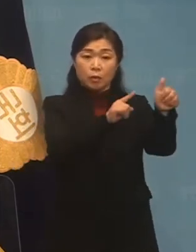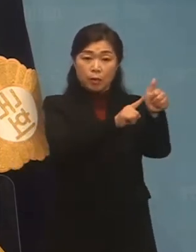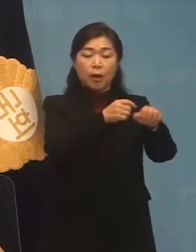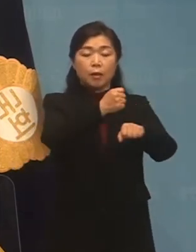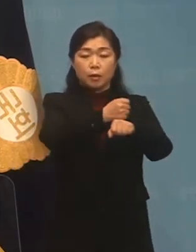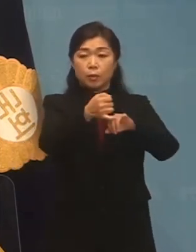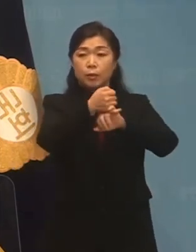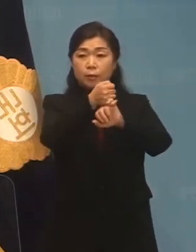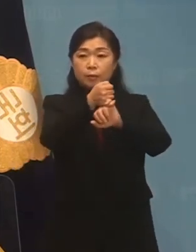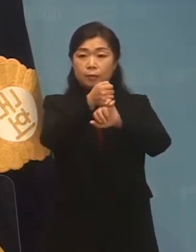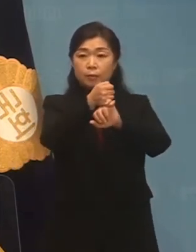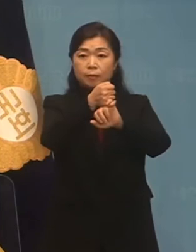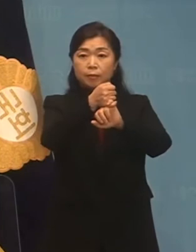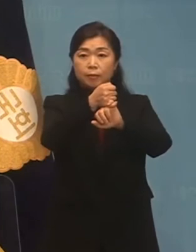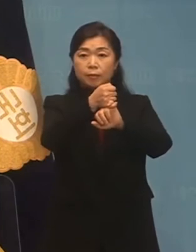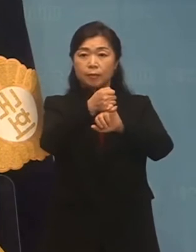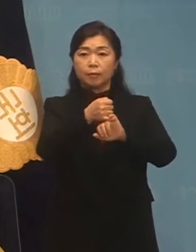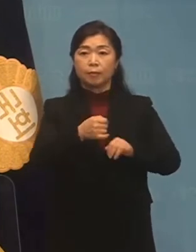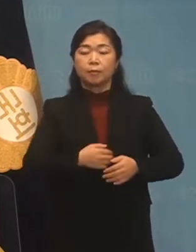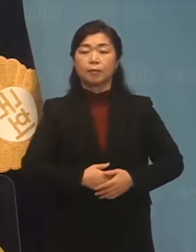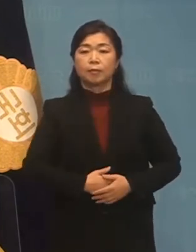하겠습니다.